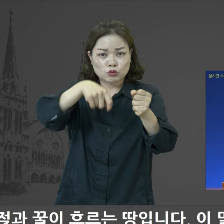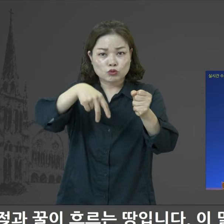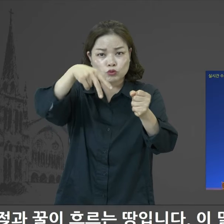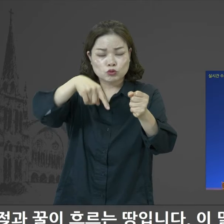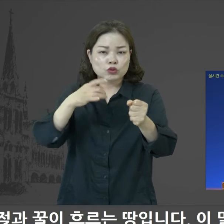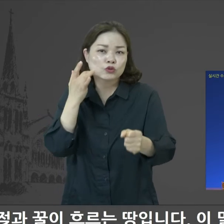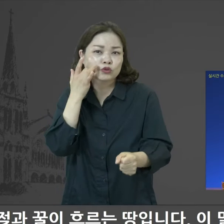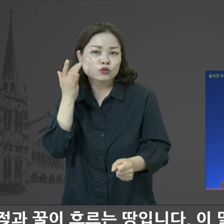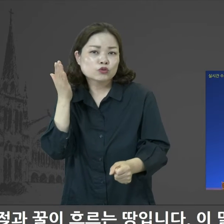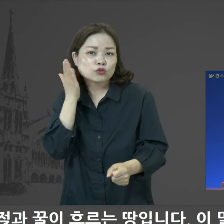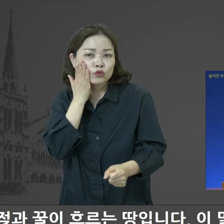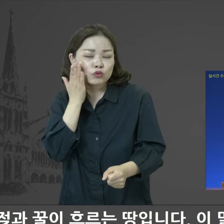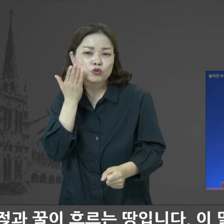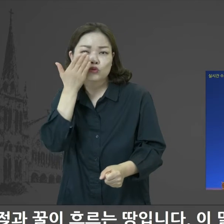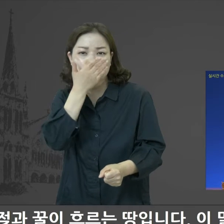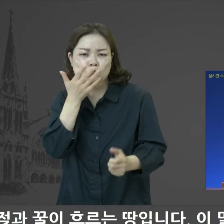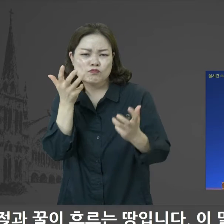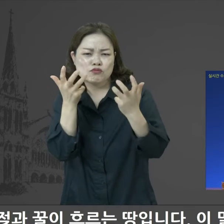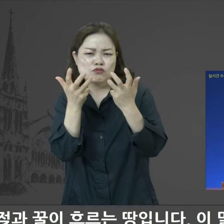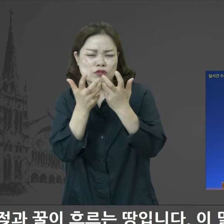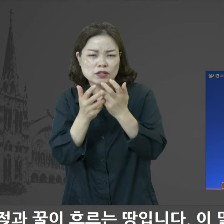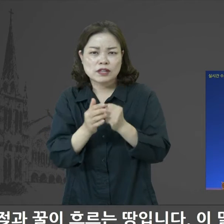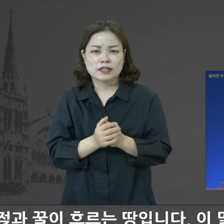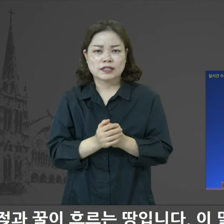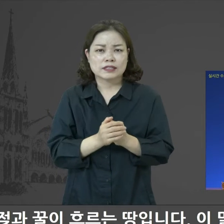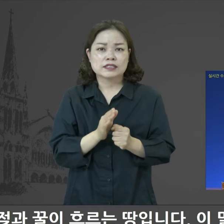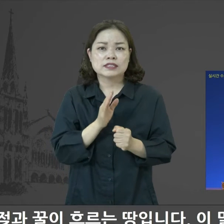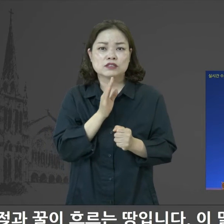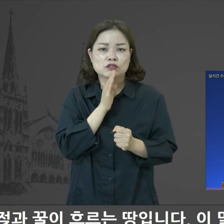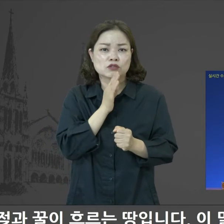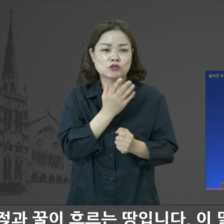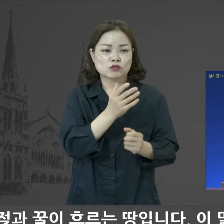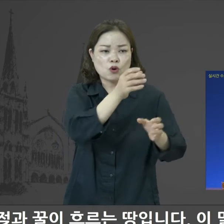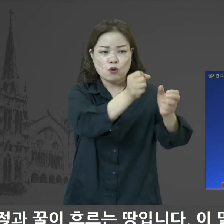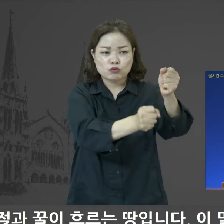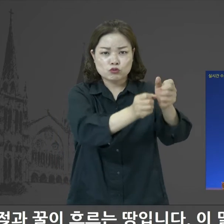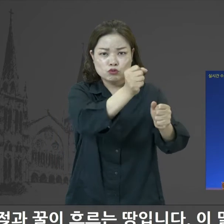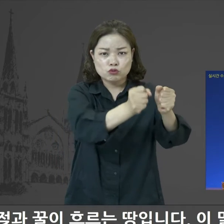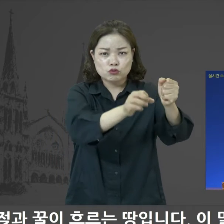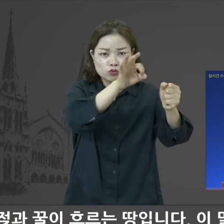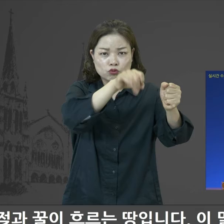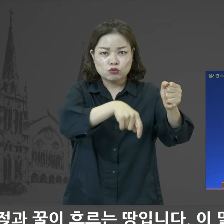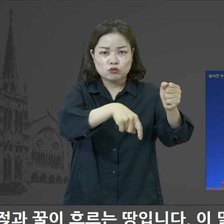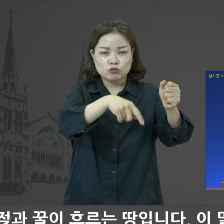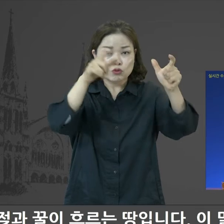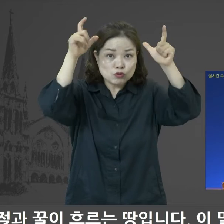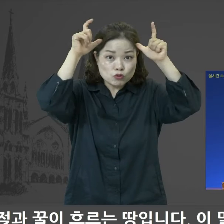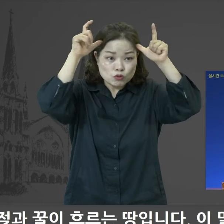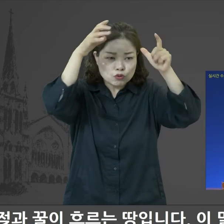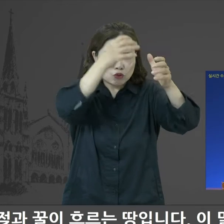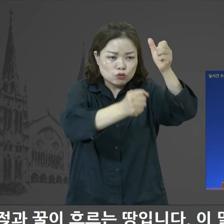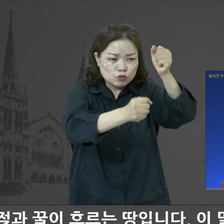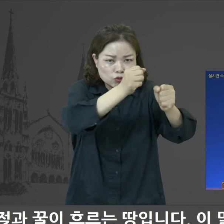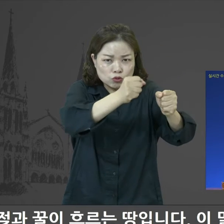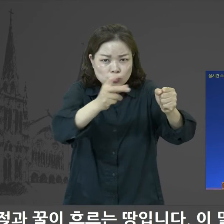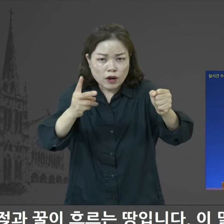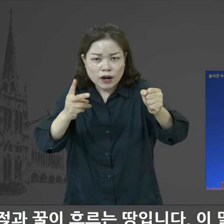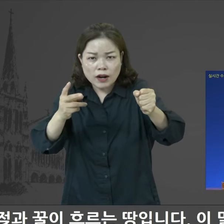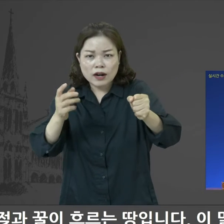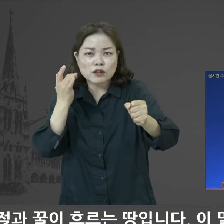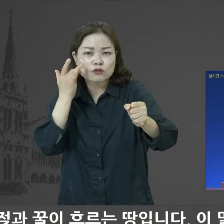알고 있는 꿀입니다. 가나안 땅에는 실제 우유와 꿀이 강물과 같이